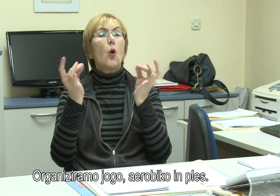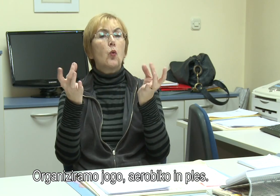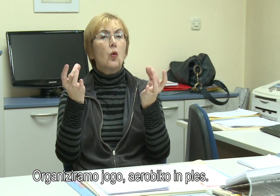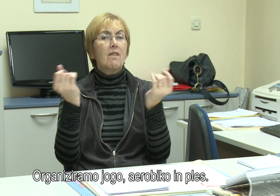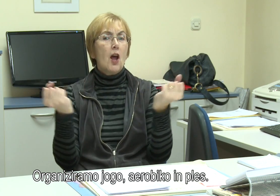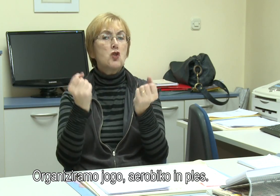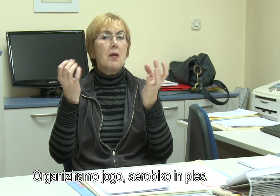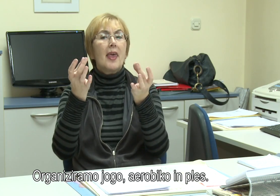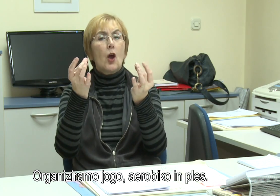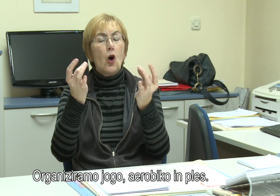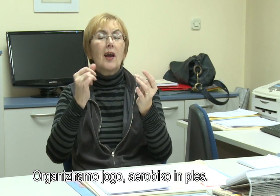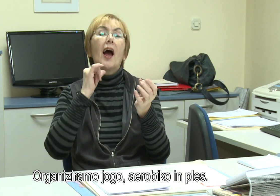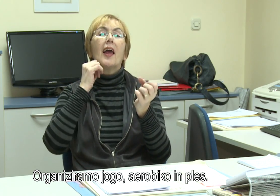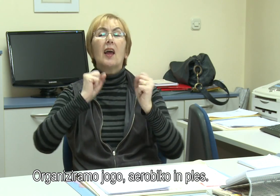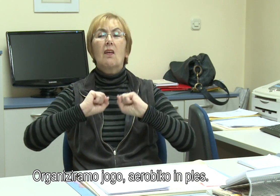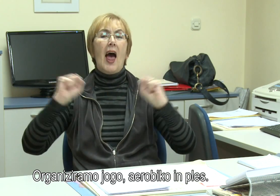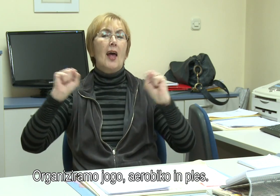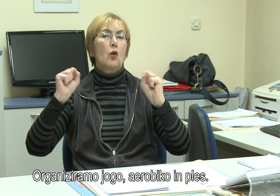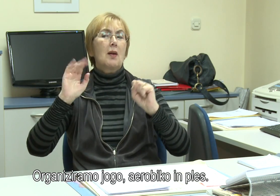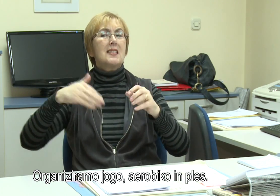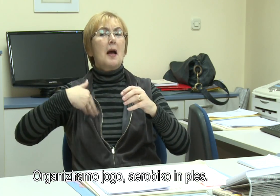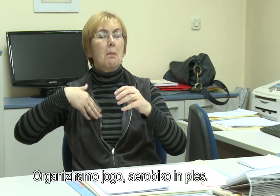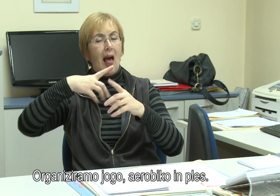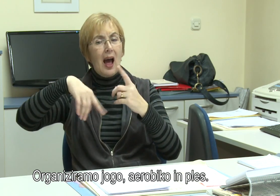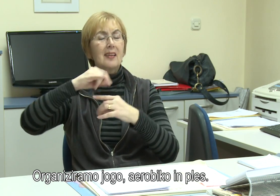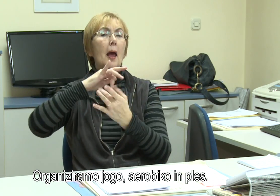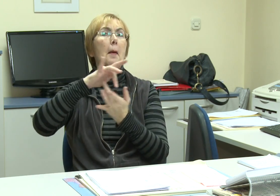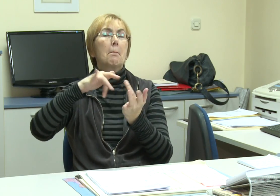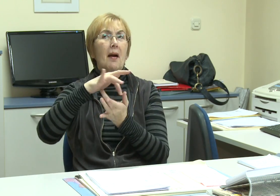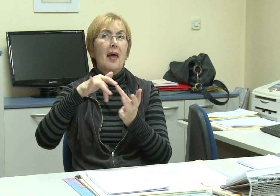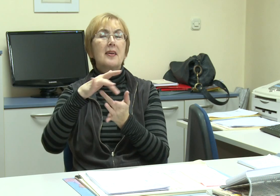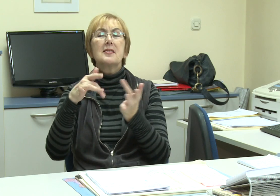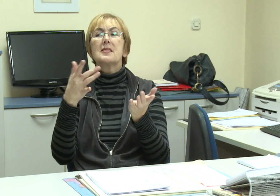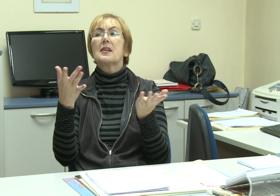jogu, vježba joge i aerobik za mlade, ples.